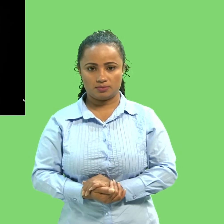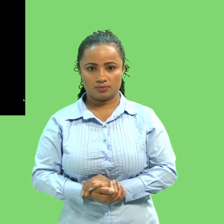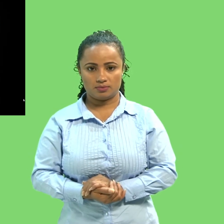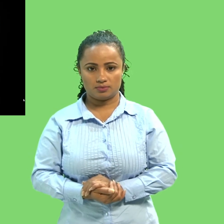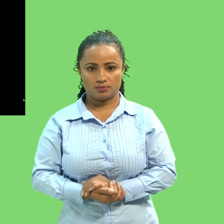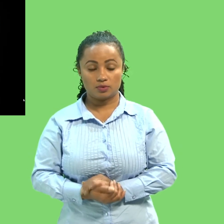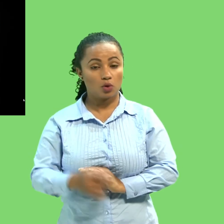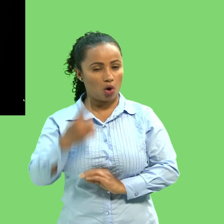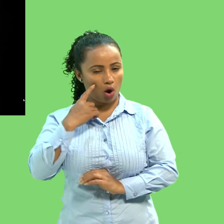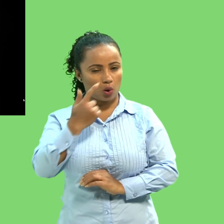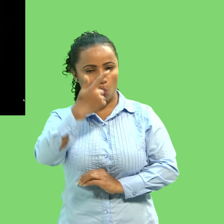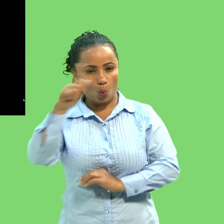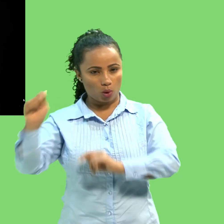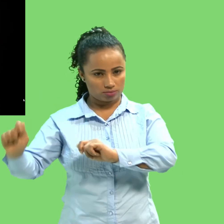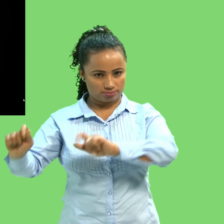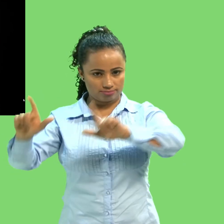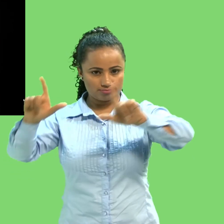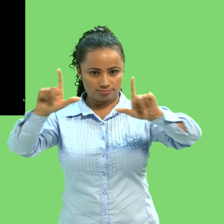Próximo slide.